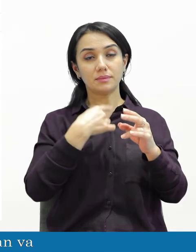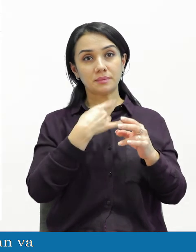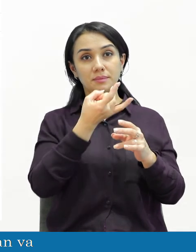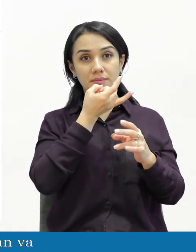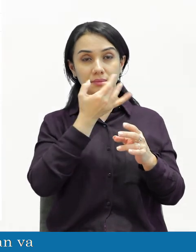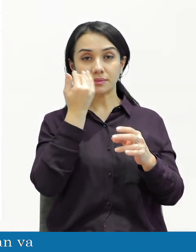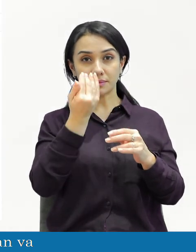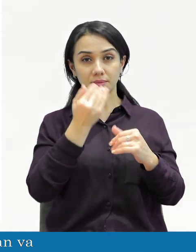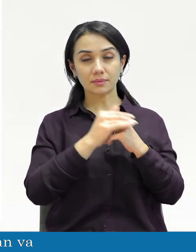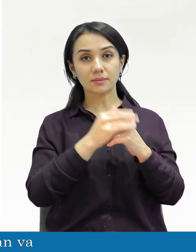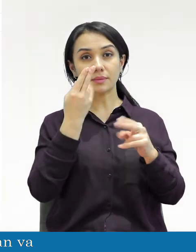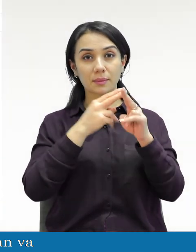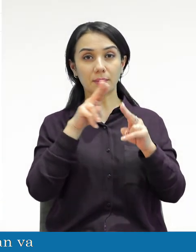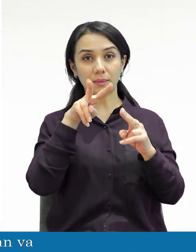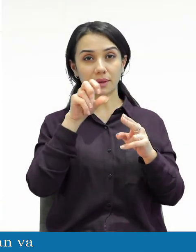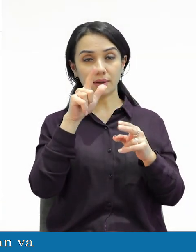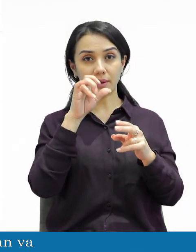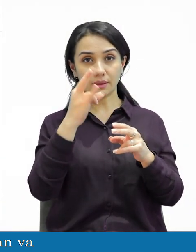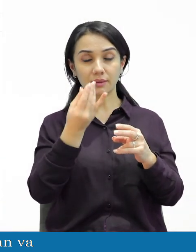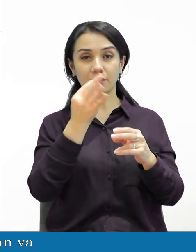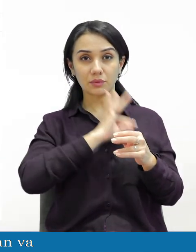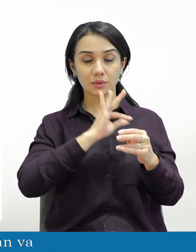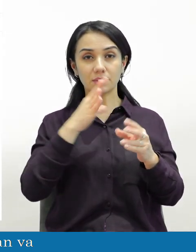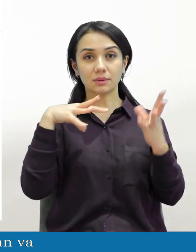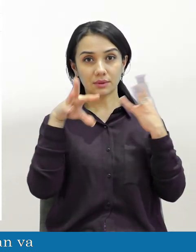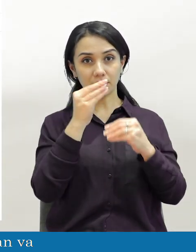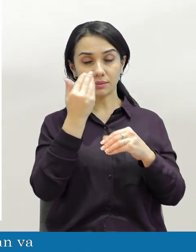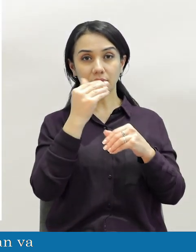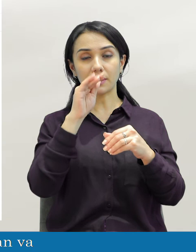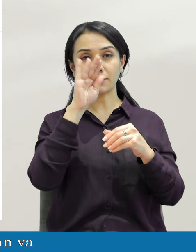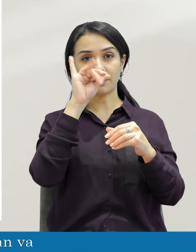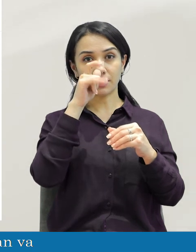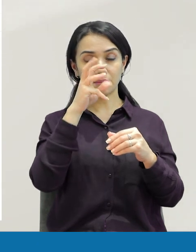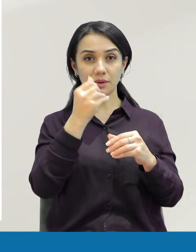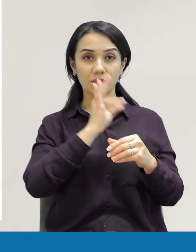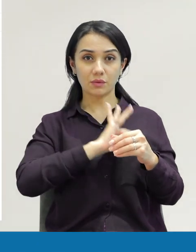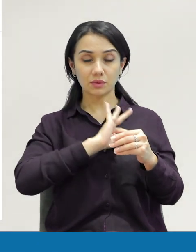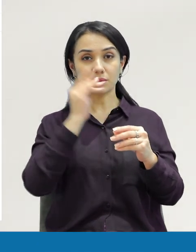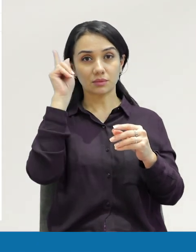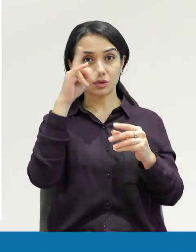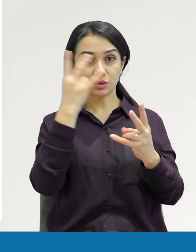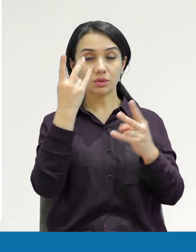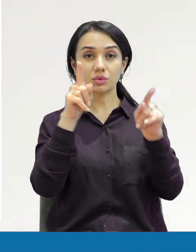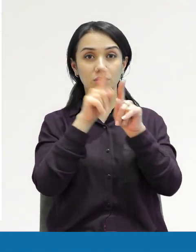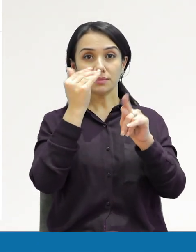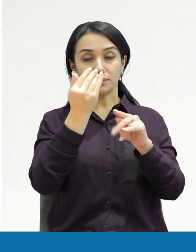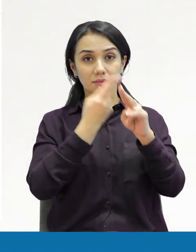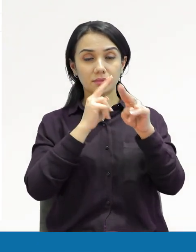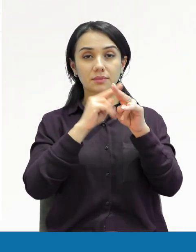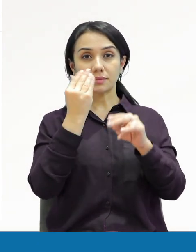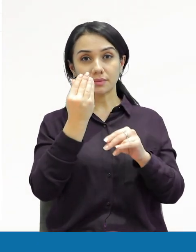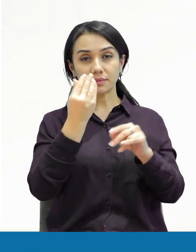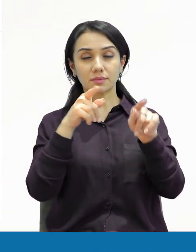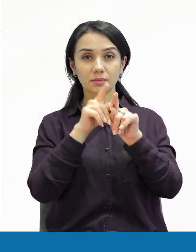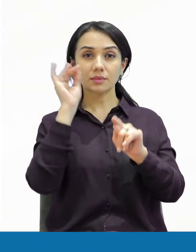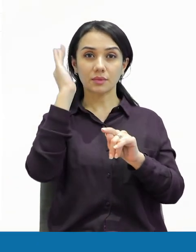yoqtiradigan va bu pluginlardan foydalanishi deyarli hamma Figma foydalanuvchilari bilishi kerak, chunki ular juda ham